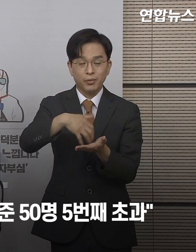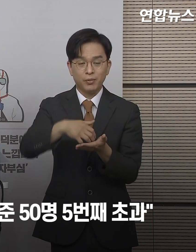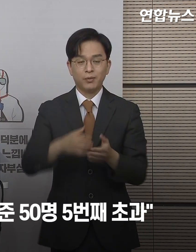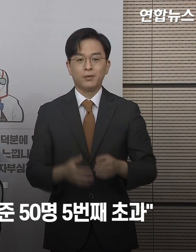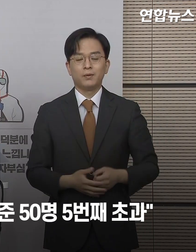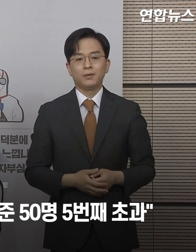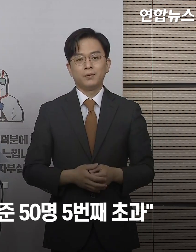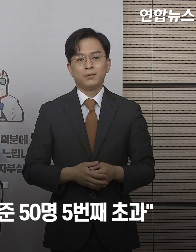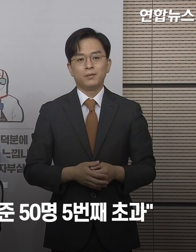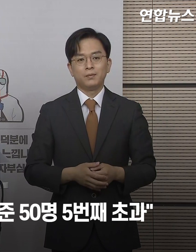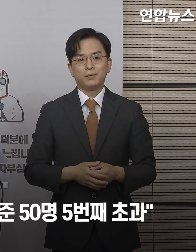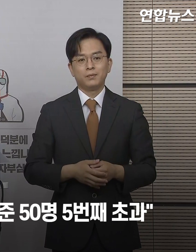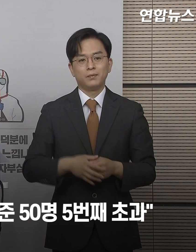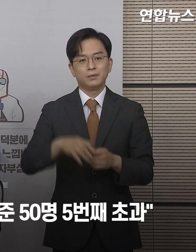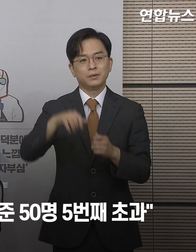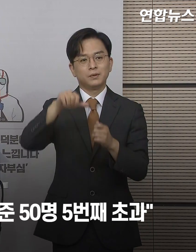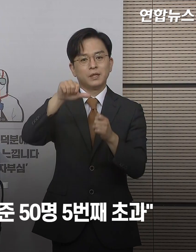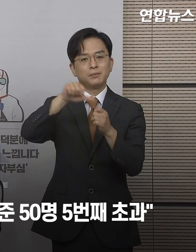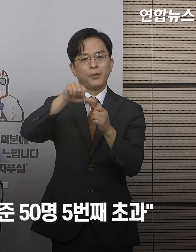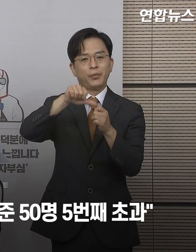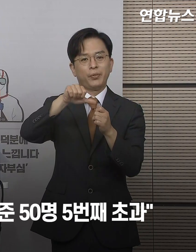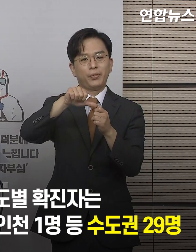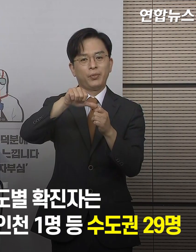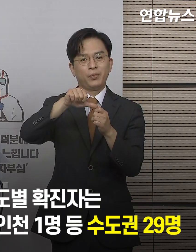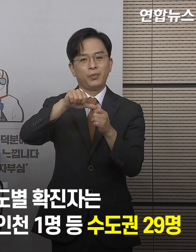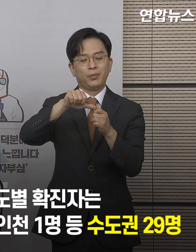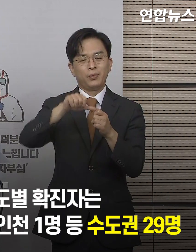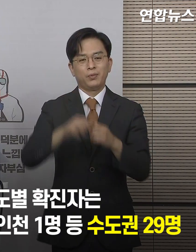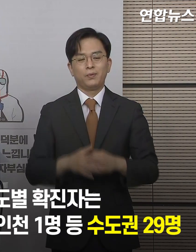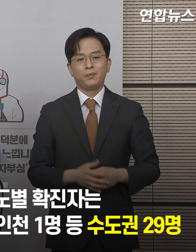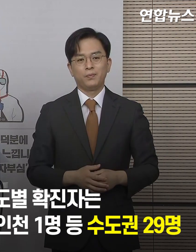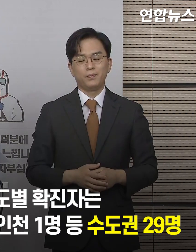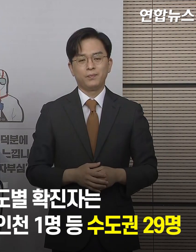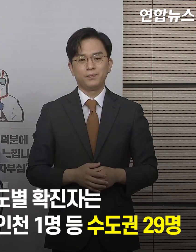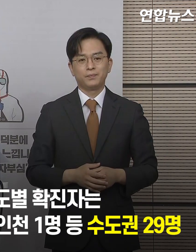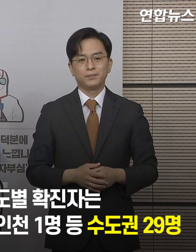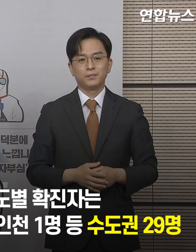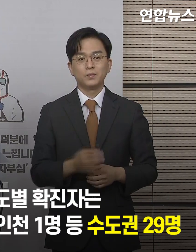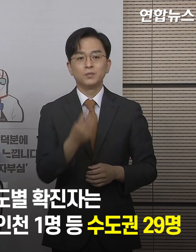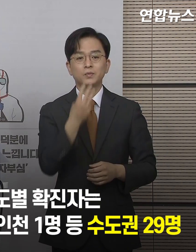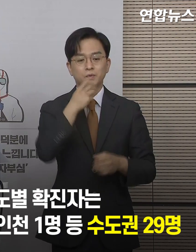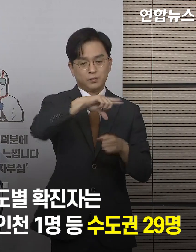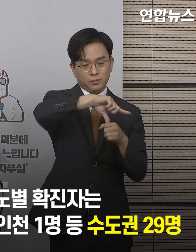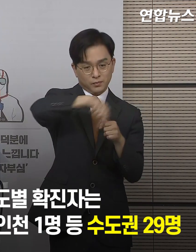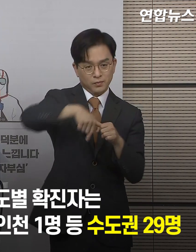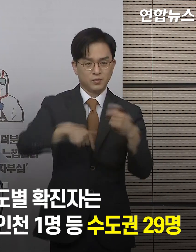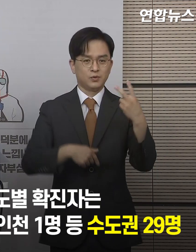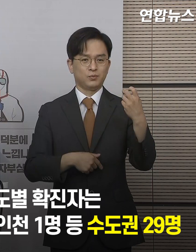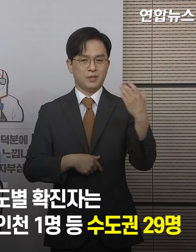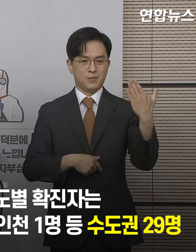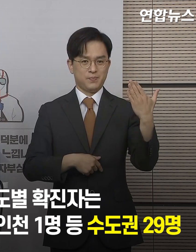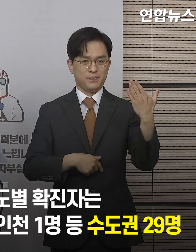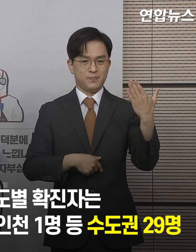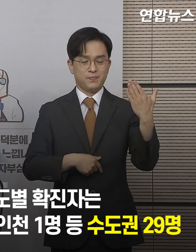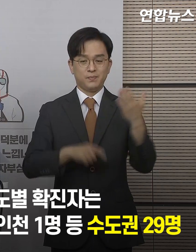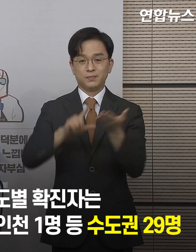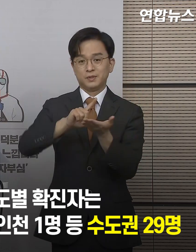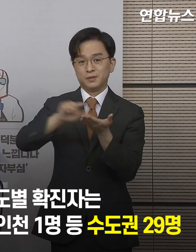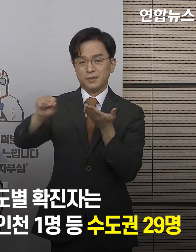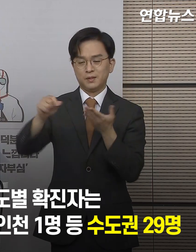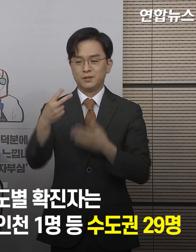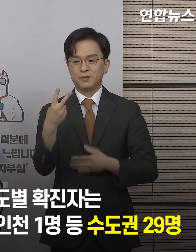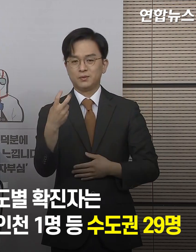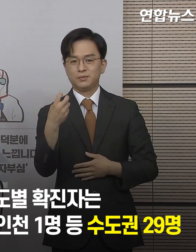발생한 날이 다섯 번째가 됩니다. 수도권에서 29명, 비수도권에서